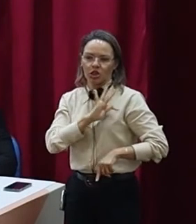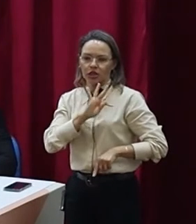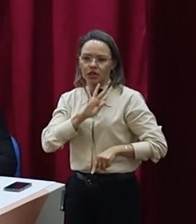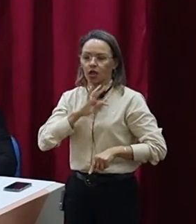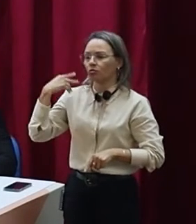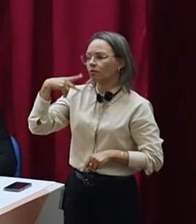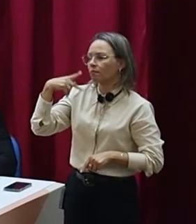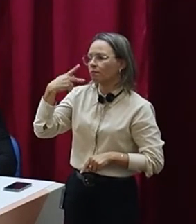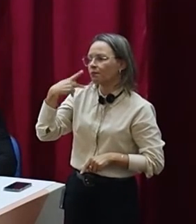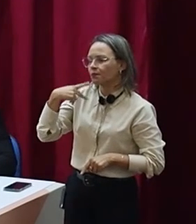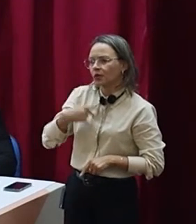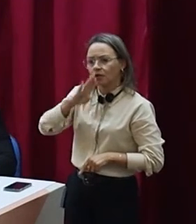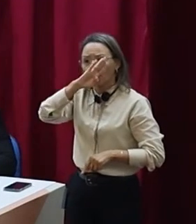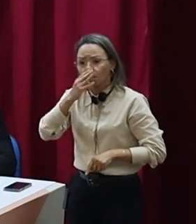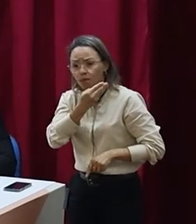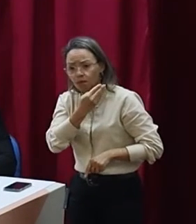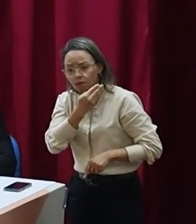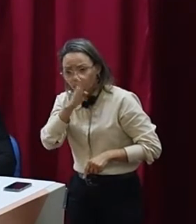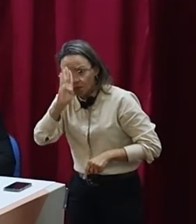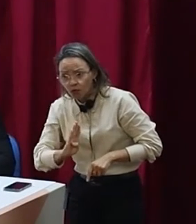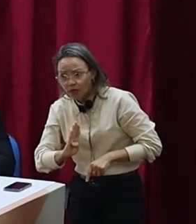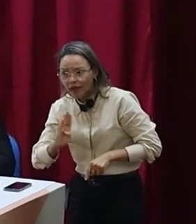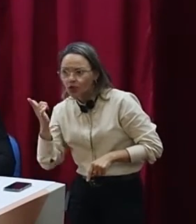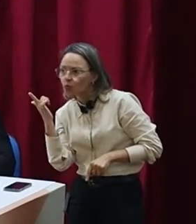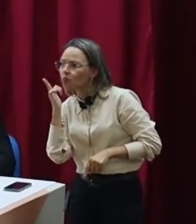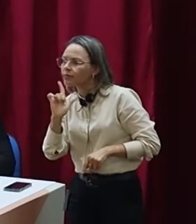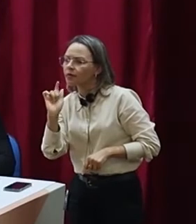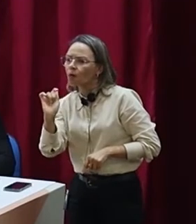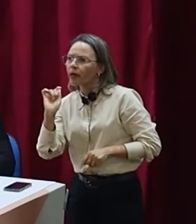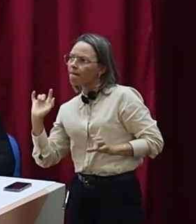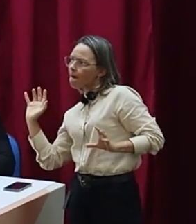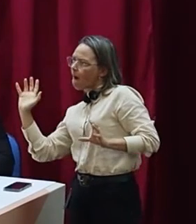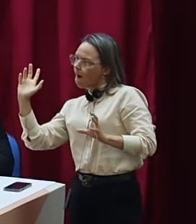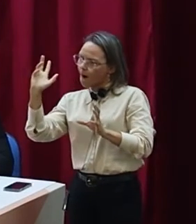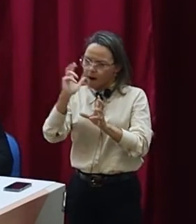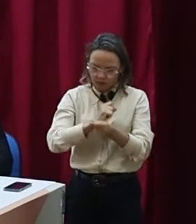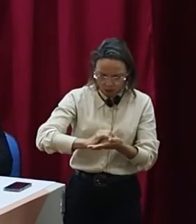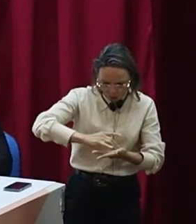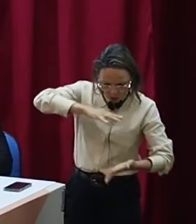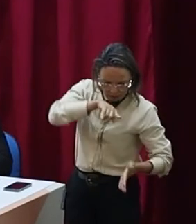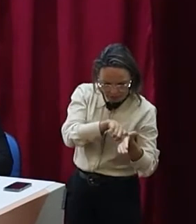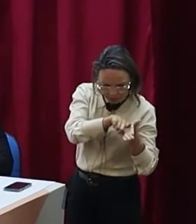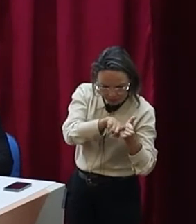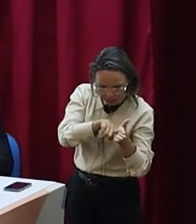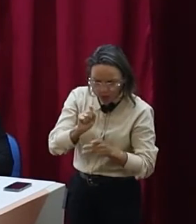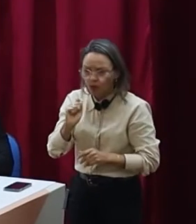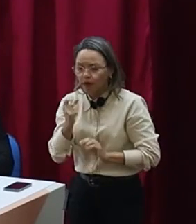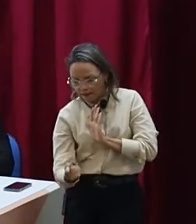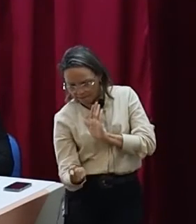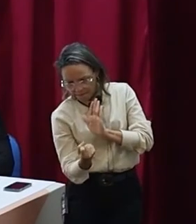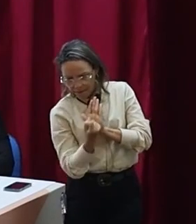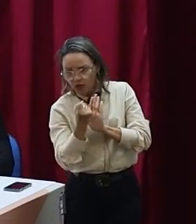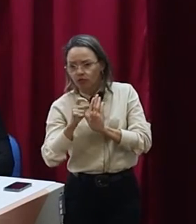políticas públicas que sejam capazes de mensurar o impacto de determinados fenômenos ou de